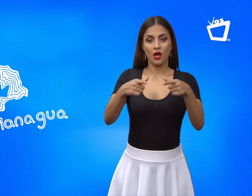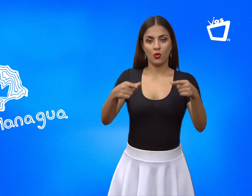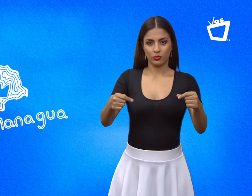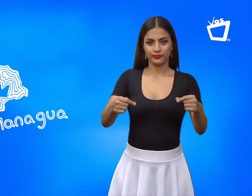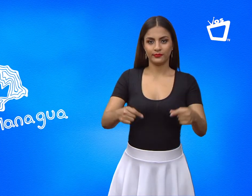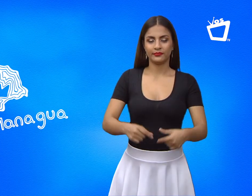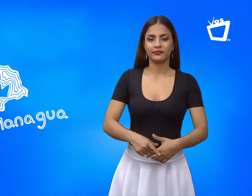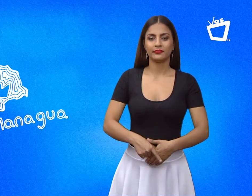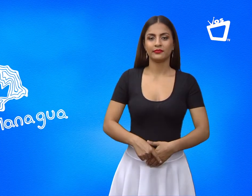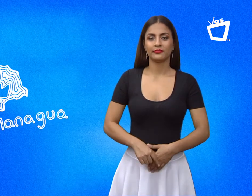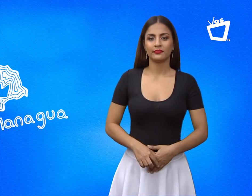Managua.